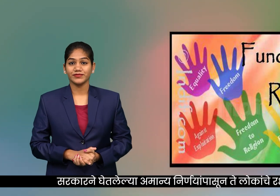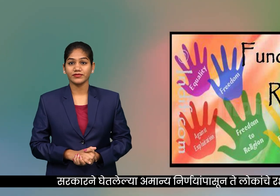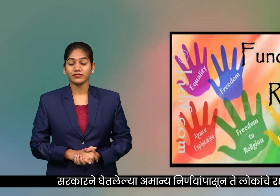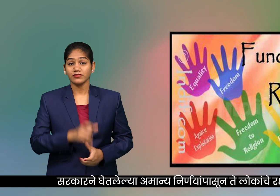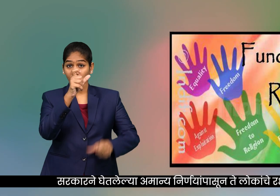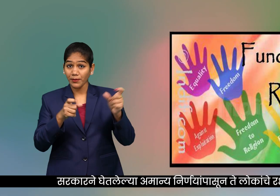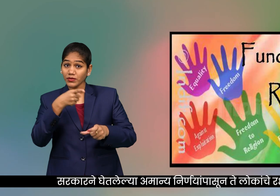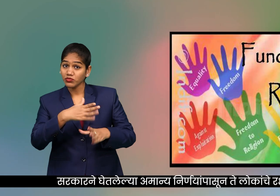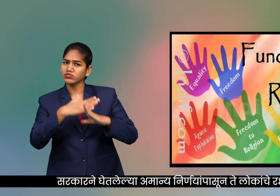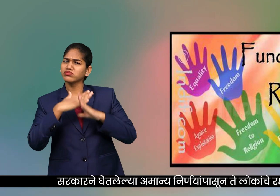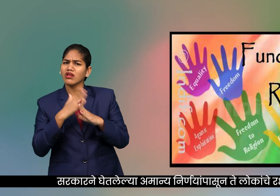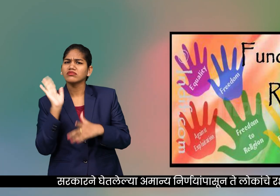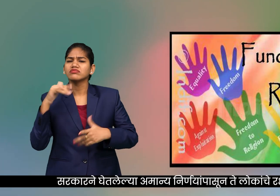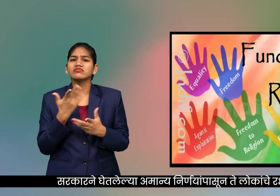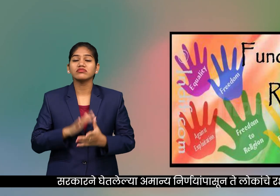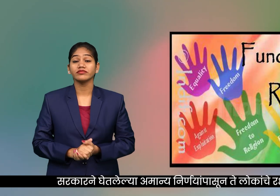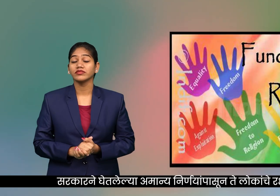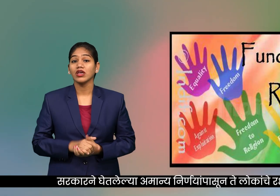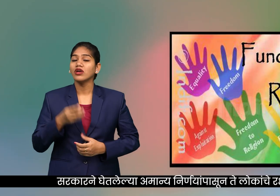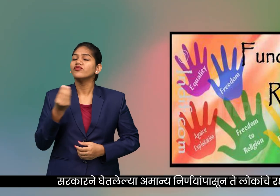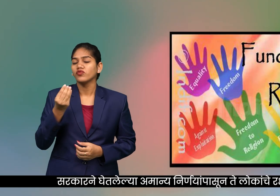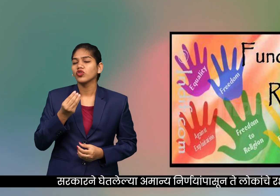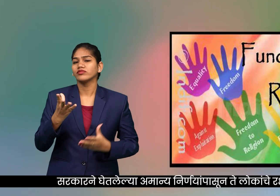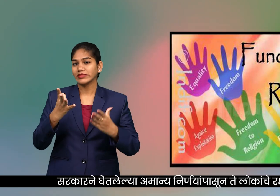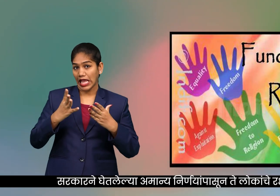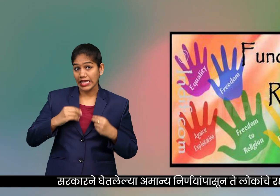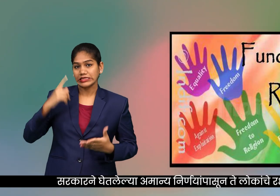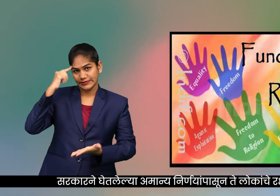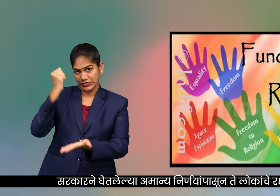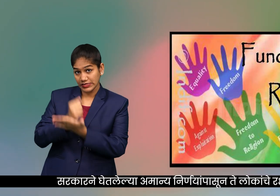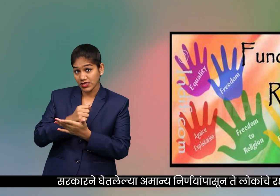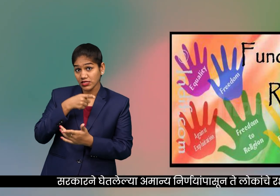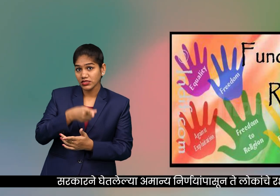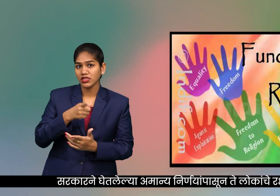सरकाराने घेतलेल्या अमान्य निर्णयांपासून ते लोकांचे रक्षण करतात